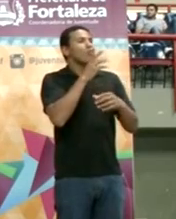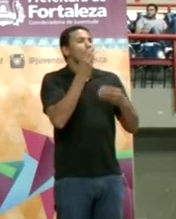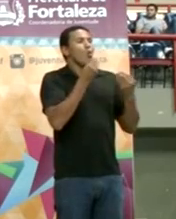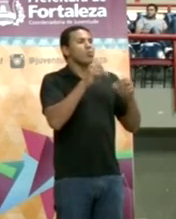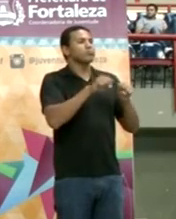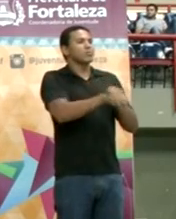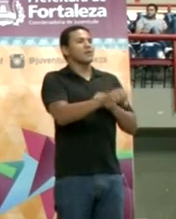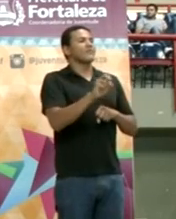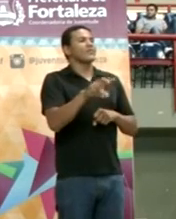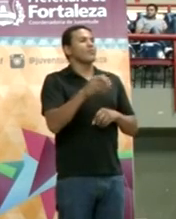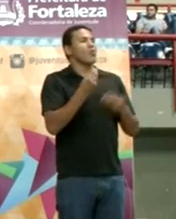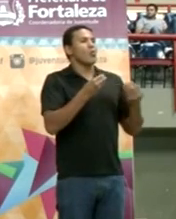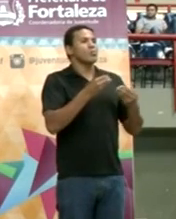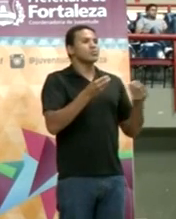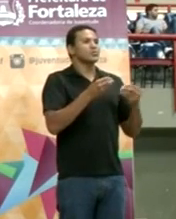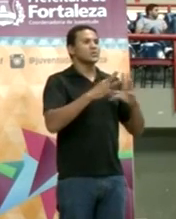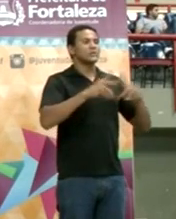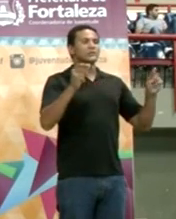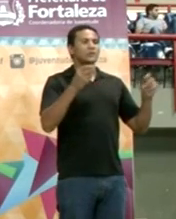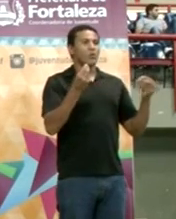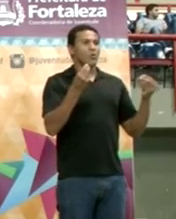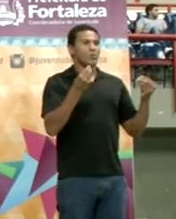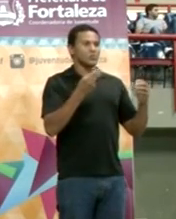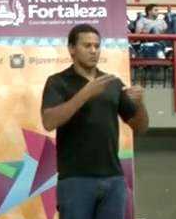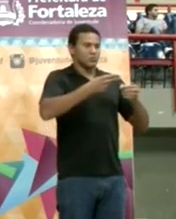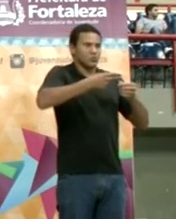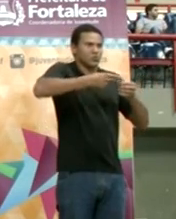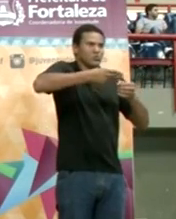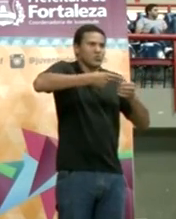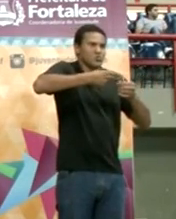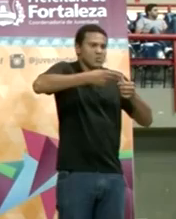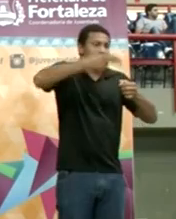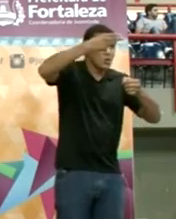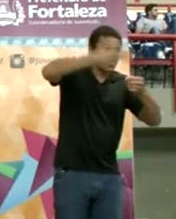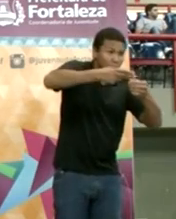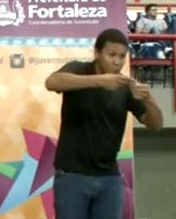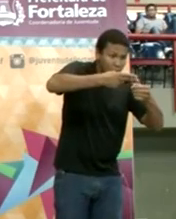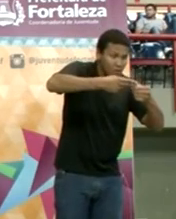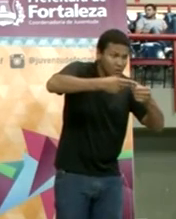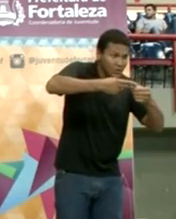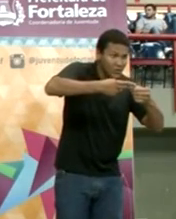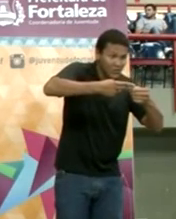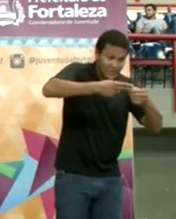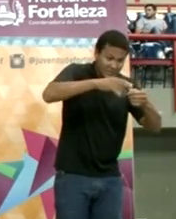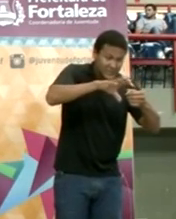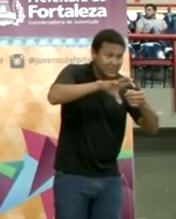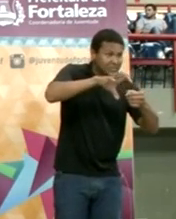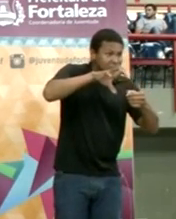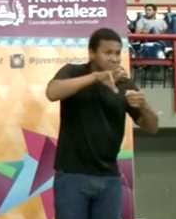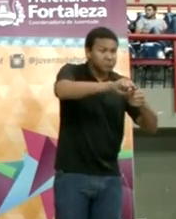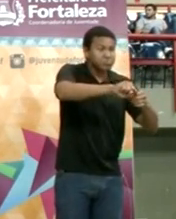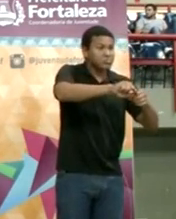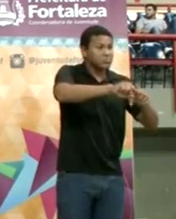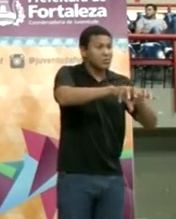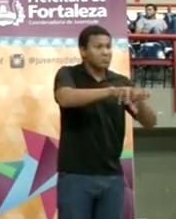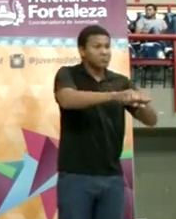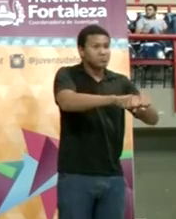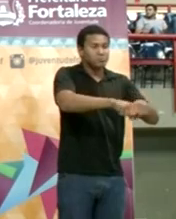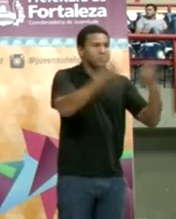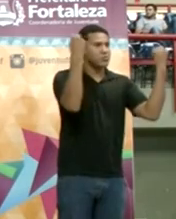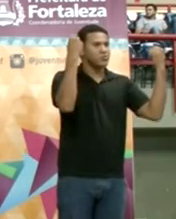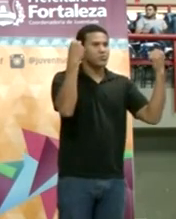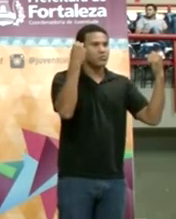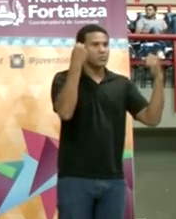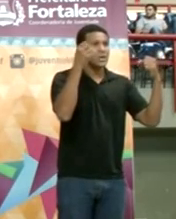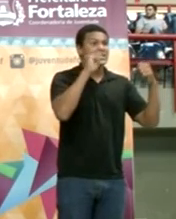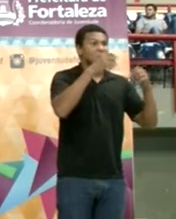tão somente o núcleo das células. Ele não aceita. A bactéria, por exemplo, ela tem ribossomos, aí ela associa